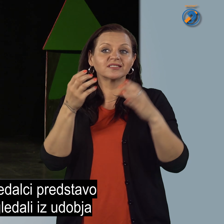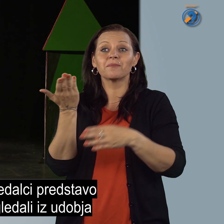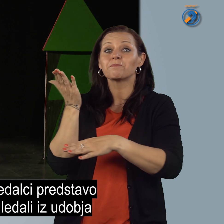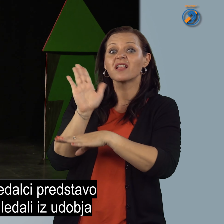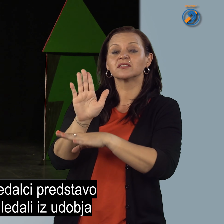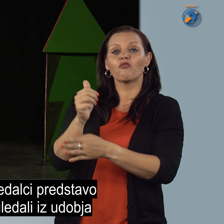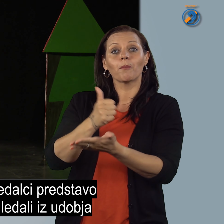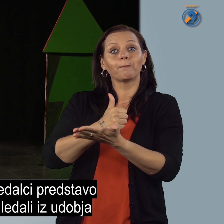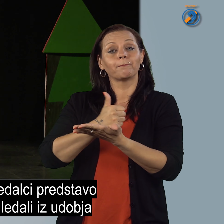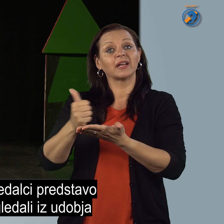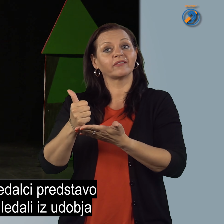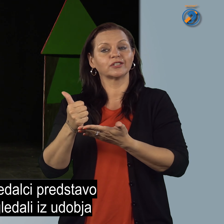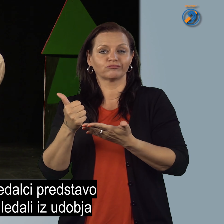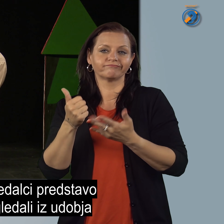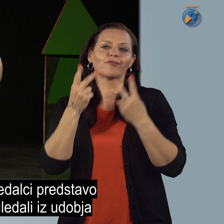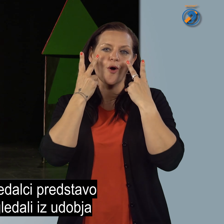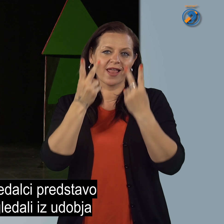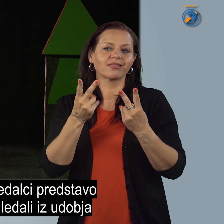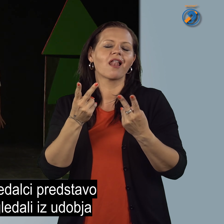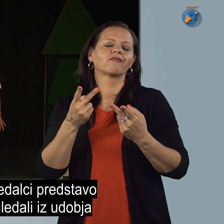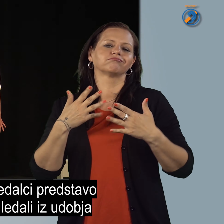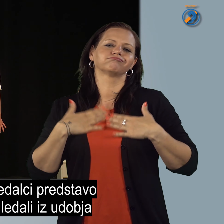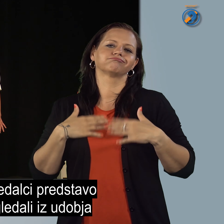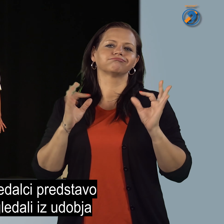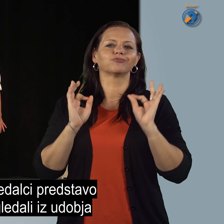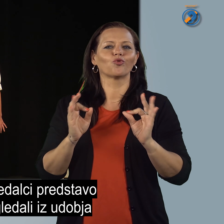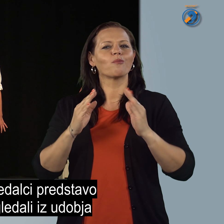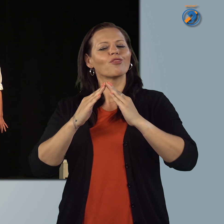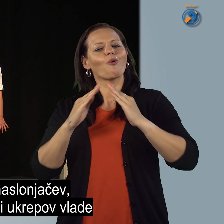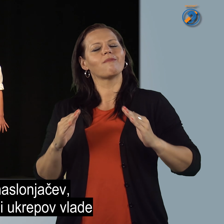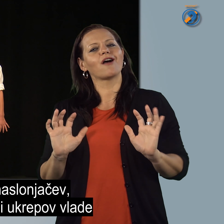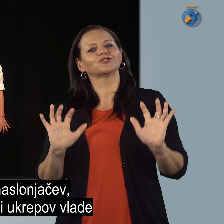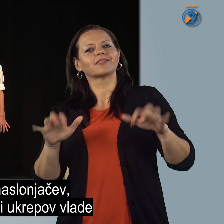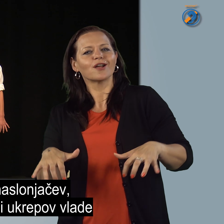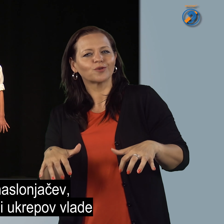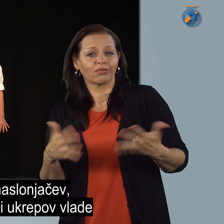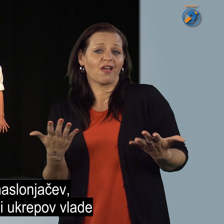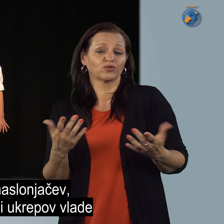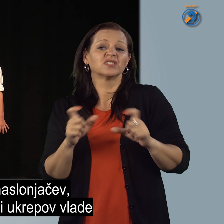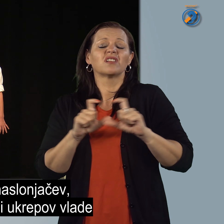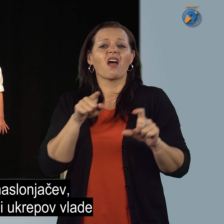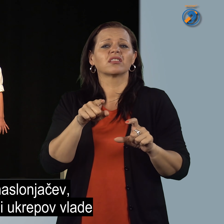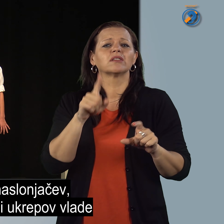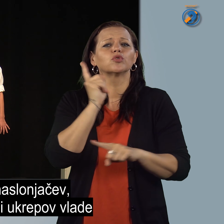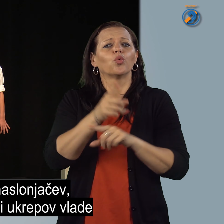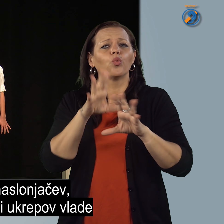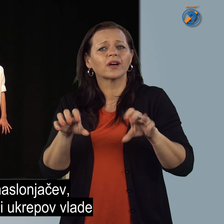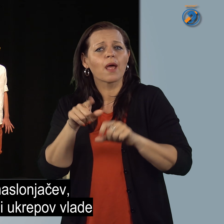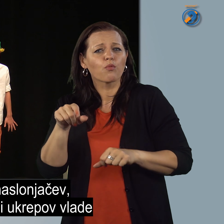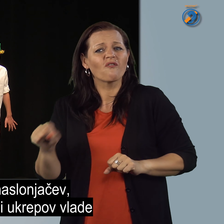so si gledalci predstavo prvič lahko ogledali iz obdobja domačih naslanjačev, saj jo je zaradi ukrepov vlade o